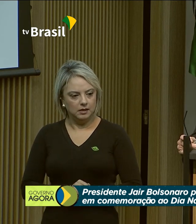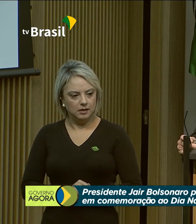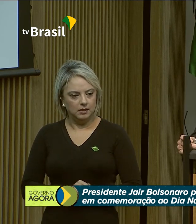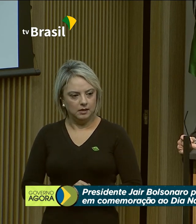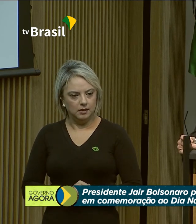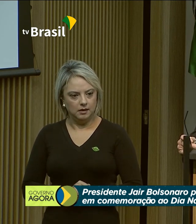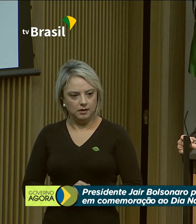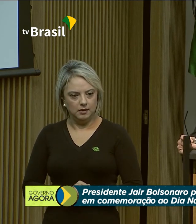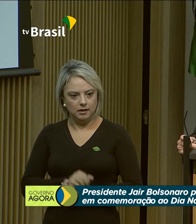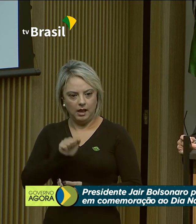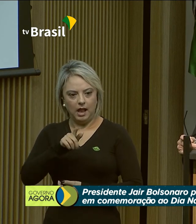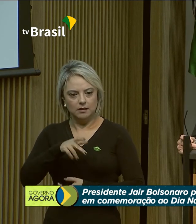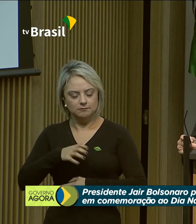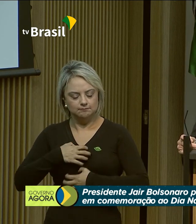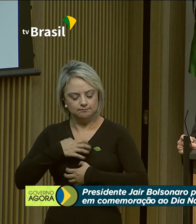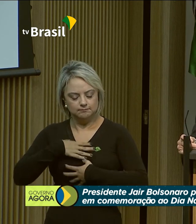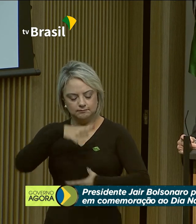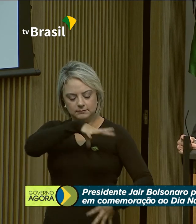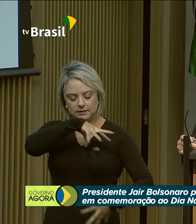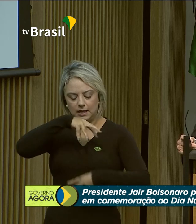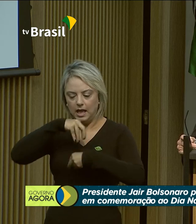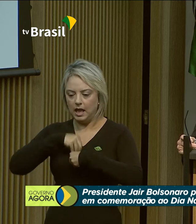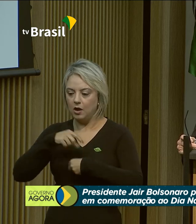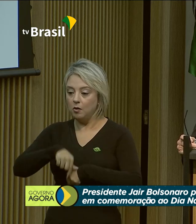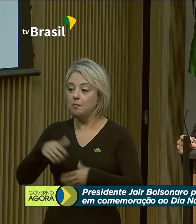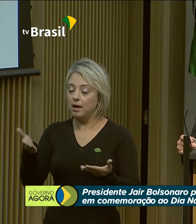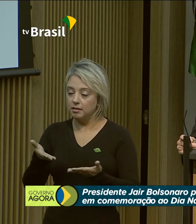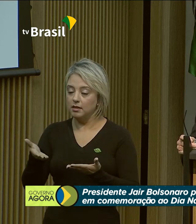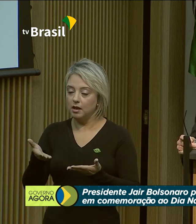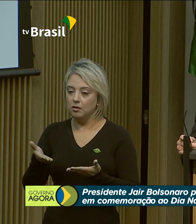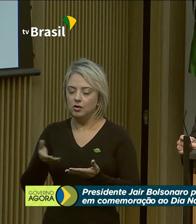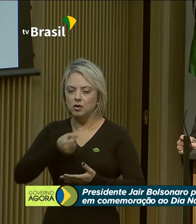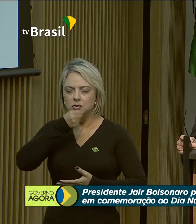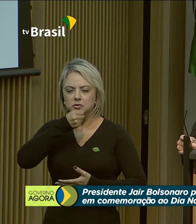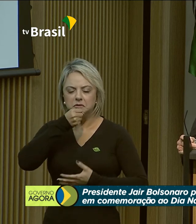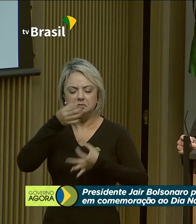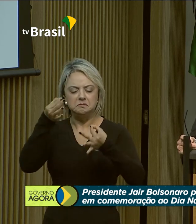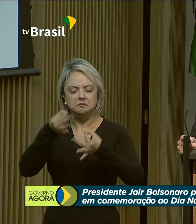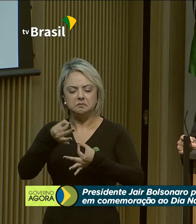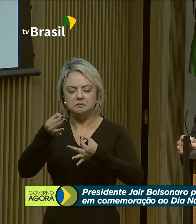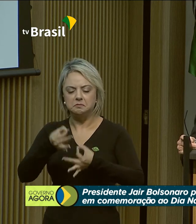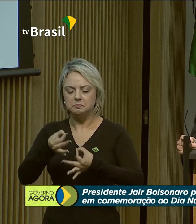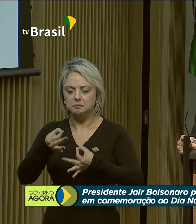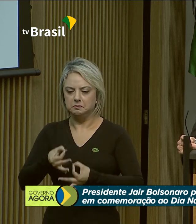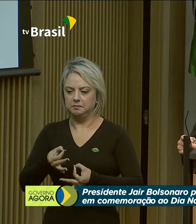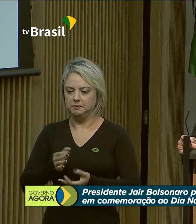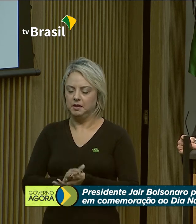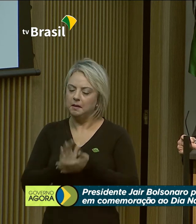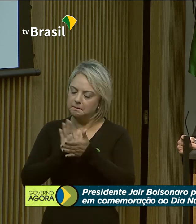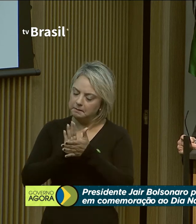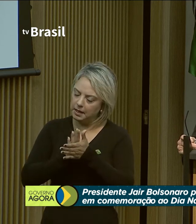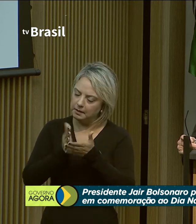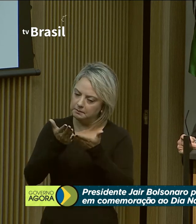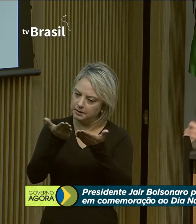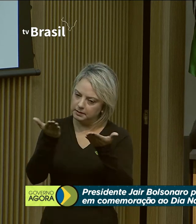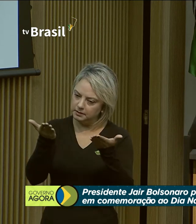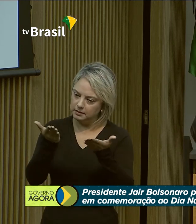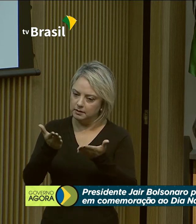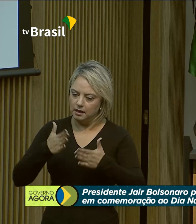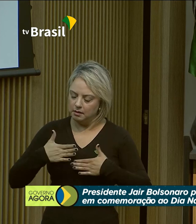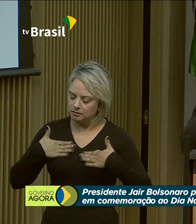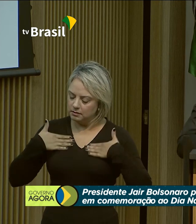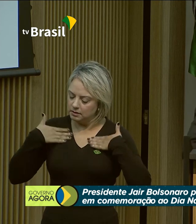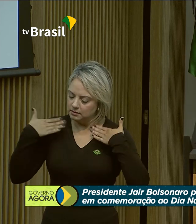Infante, né? Ardor Infante, está na tua alma até hoje. Você faz um jornalismo isento, como nunca. Parabéns a você. É uma honra